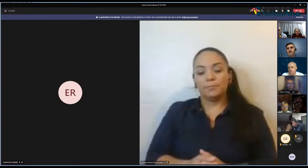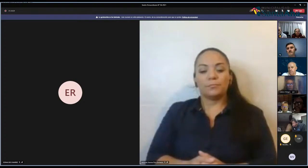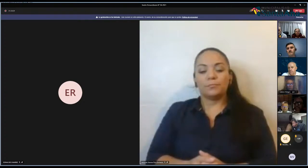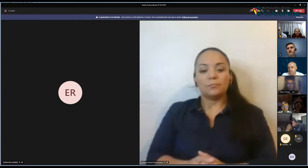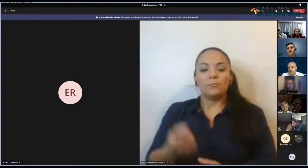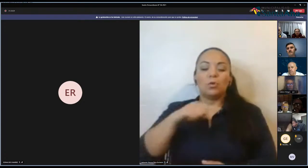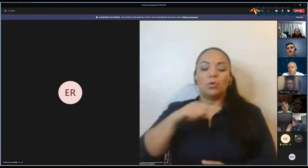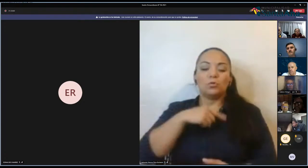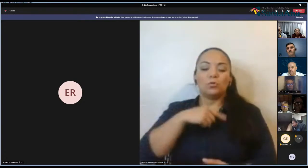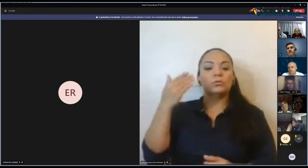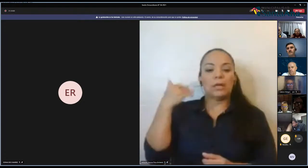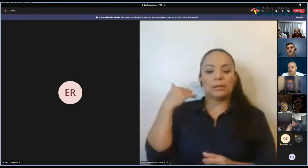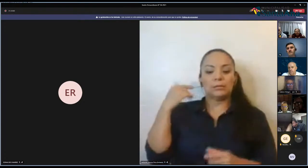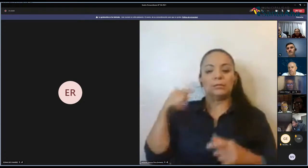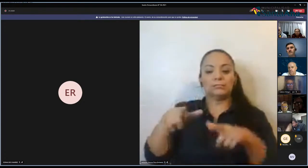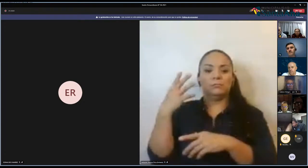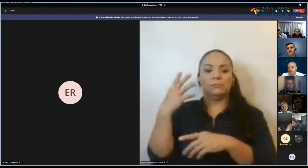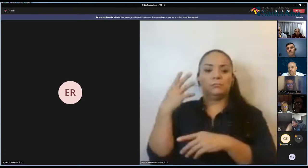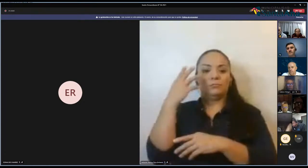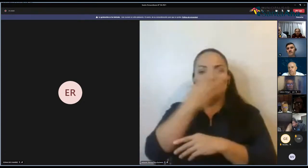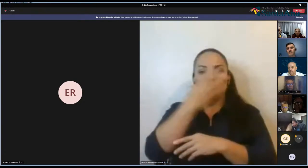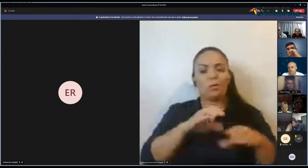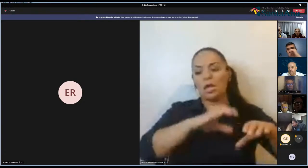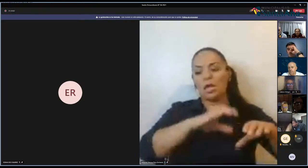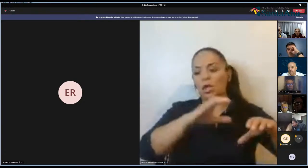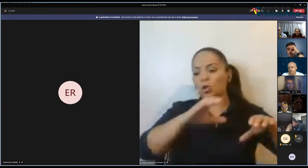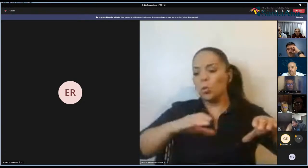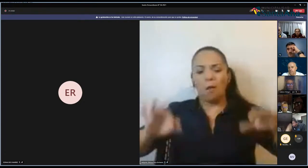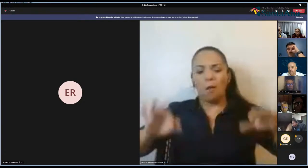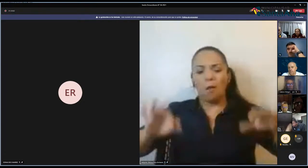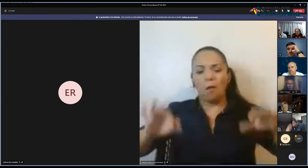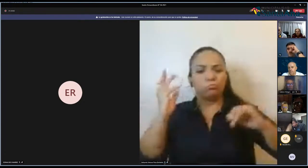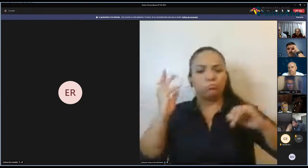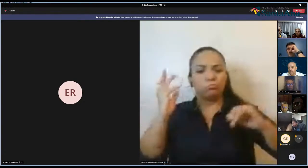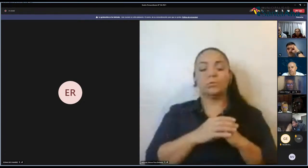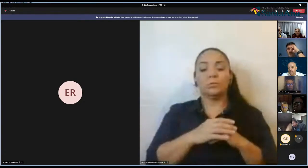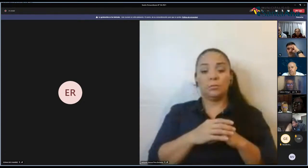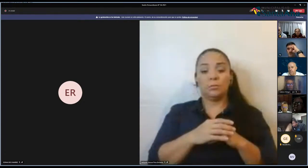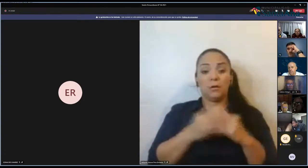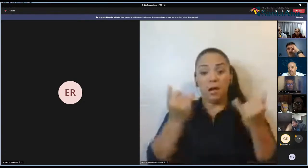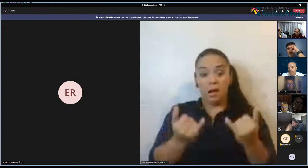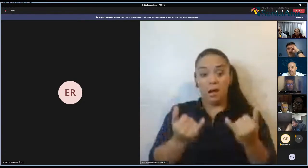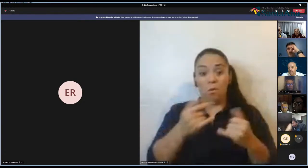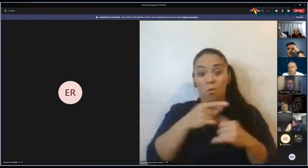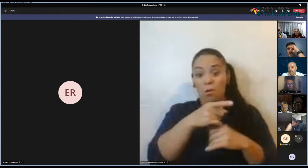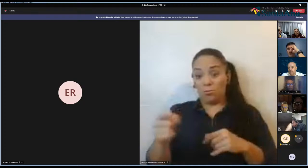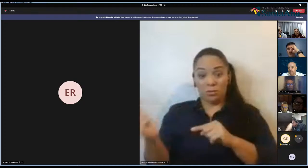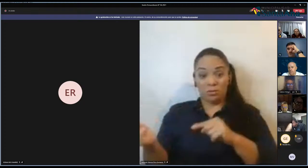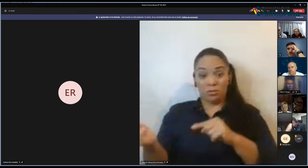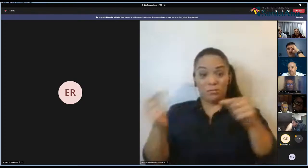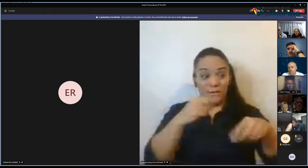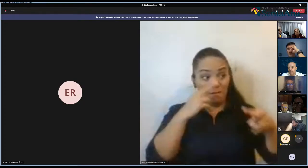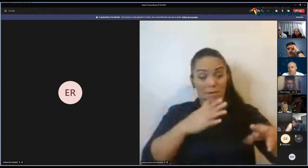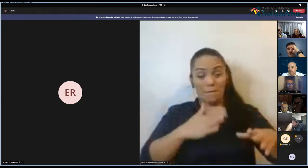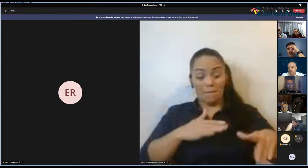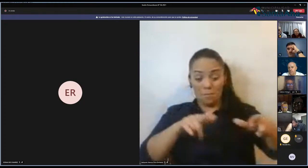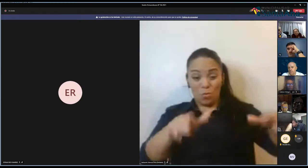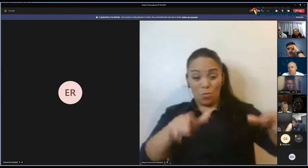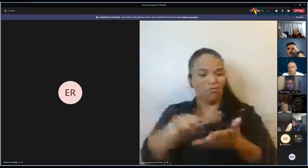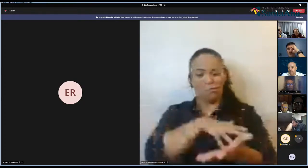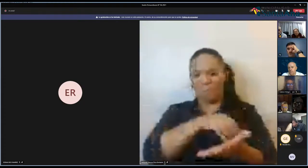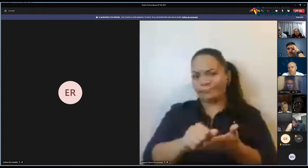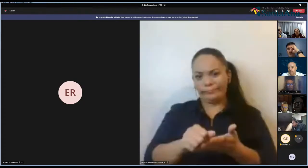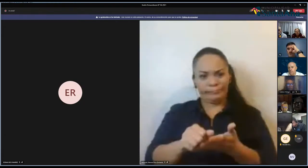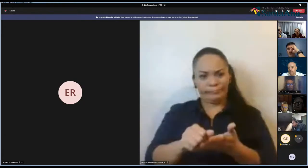muy linda entubada muy bonita usted viene a ver mi propiedad está destruida está destruida